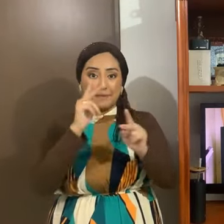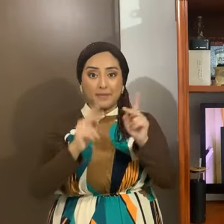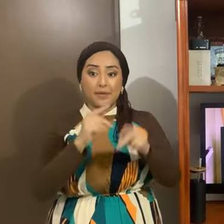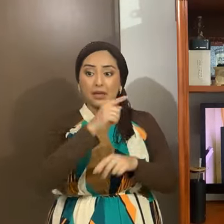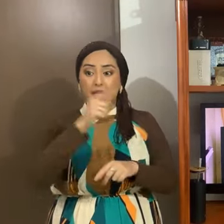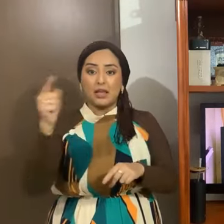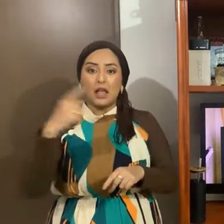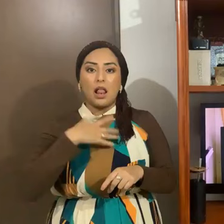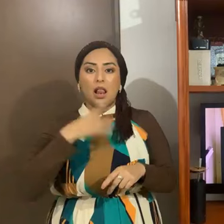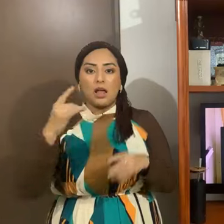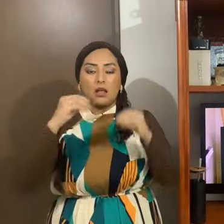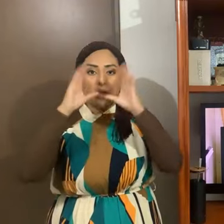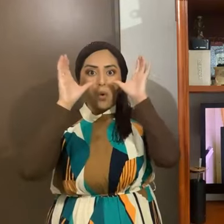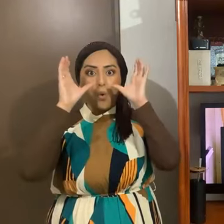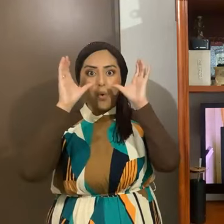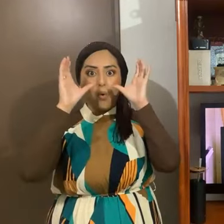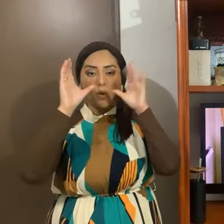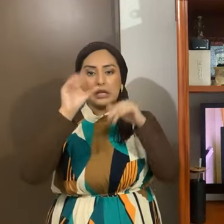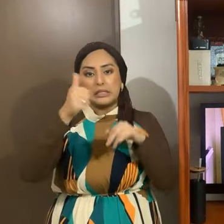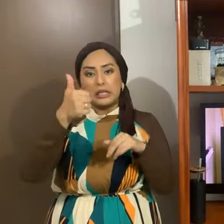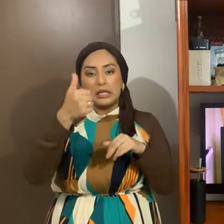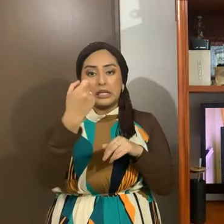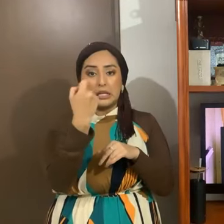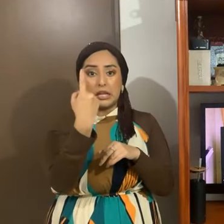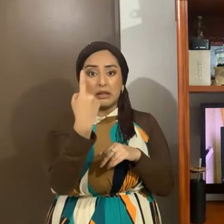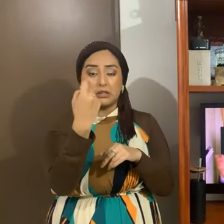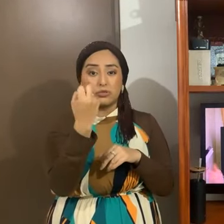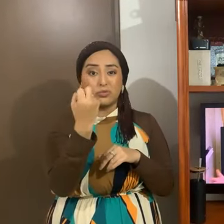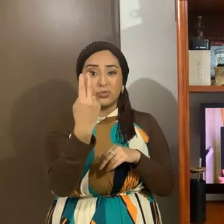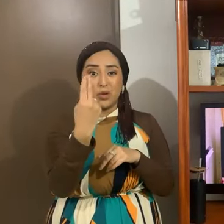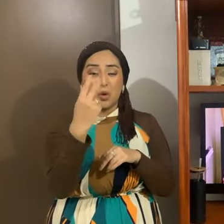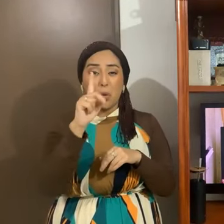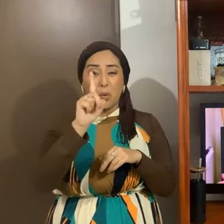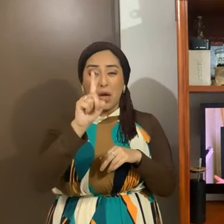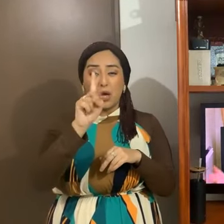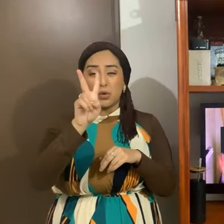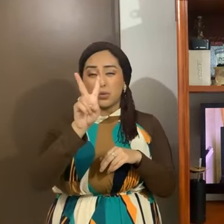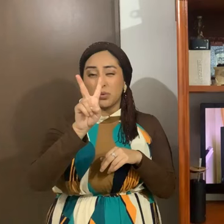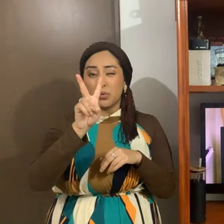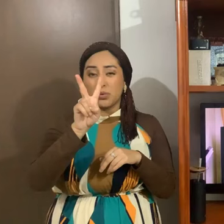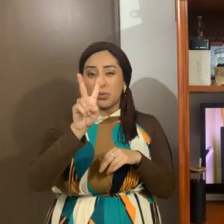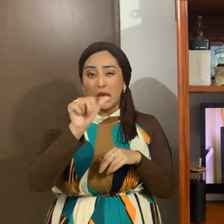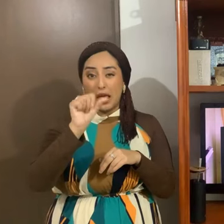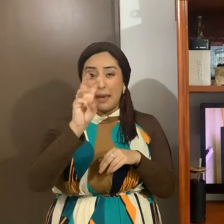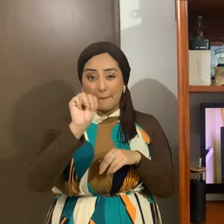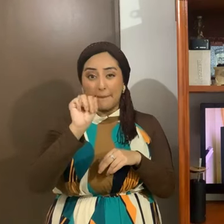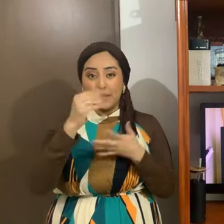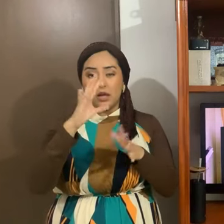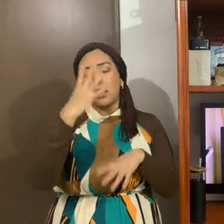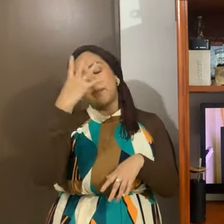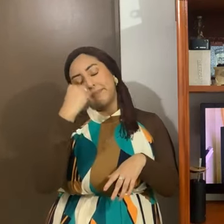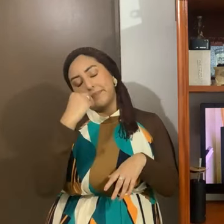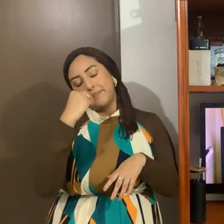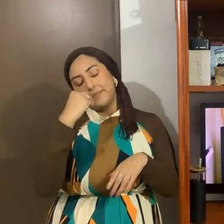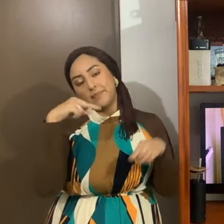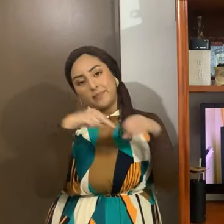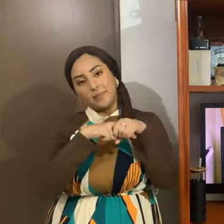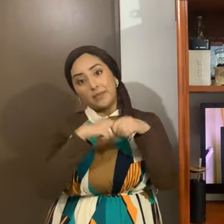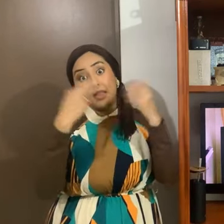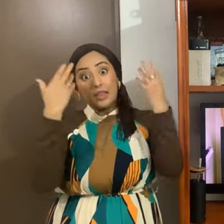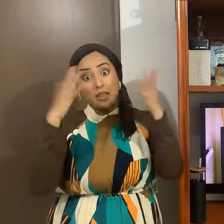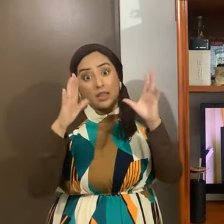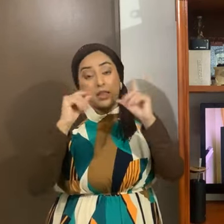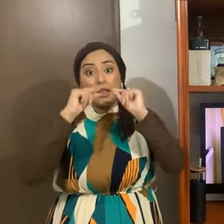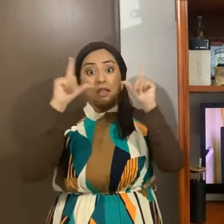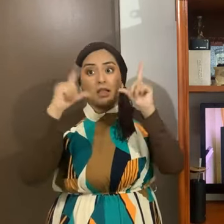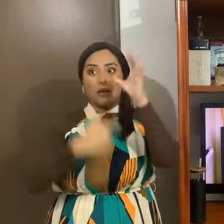les gusta desvelarse, las 10, las 11, las 12, la 1, las 2 de la mañana y se van a dormir. Y al día siguiente tienen